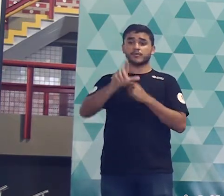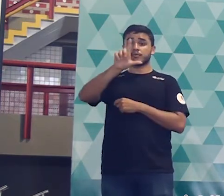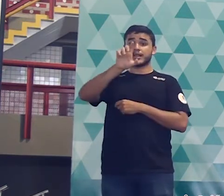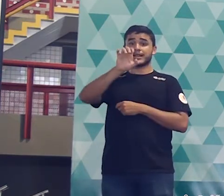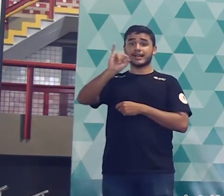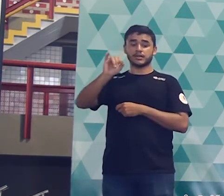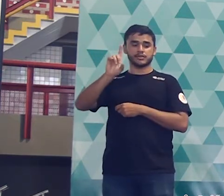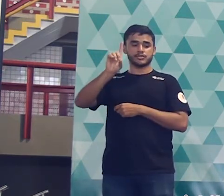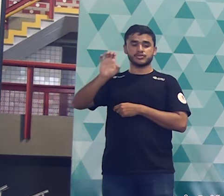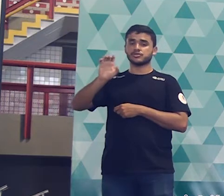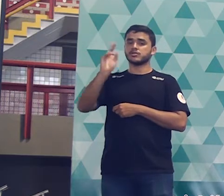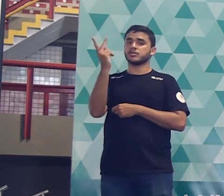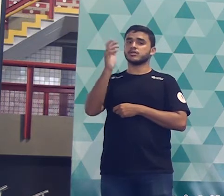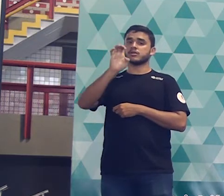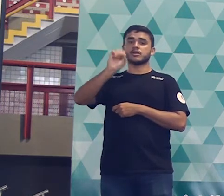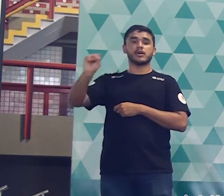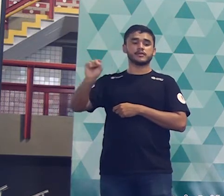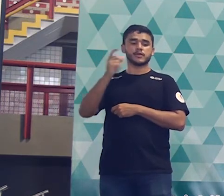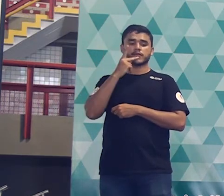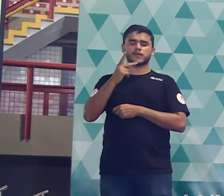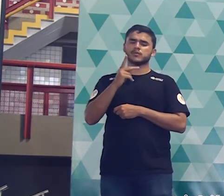de diversos caminhos,